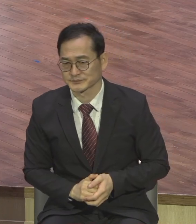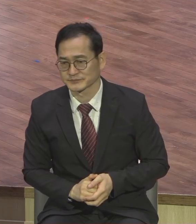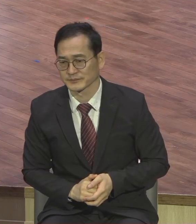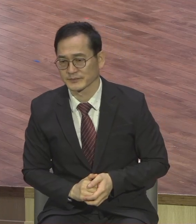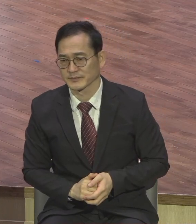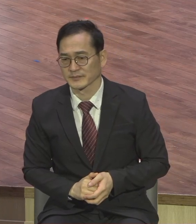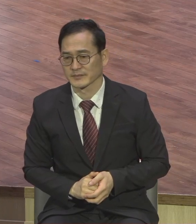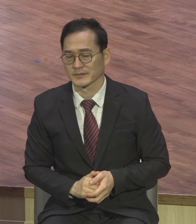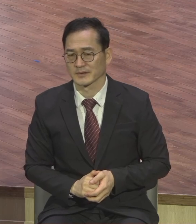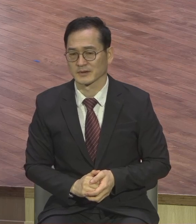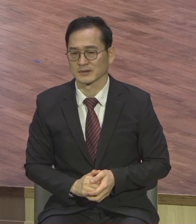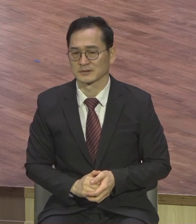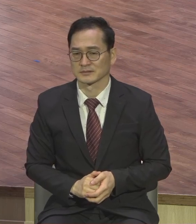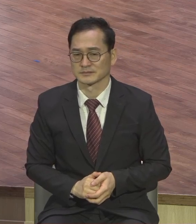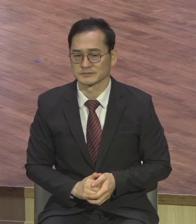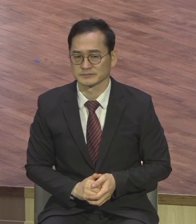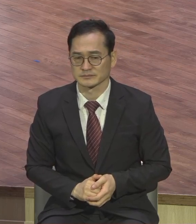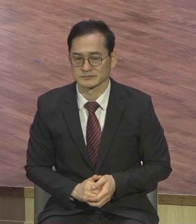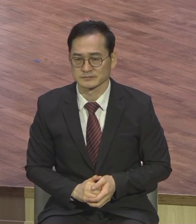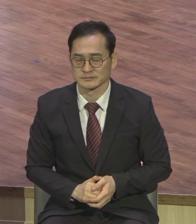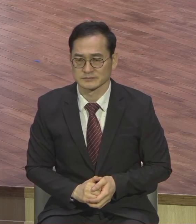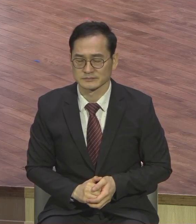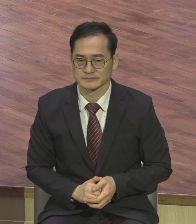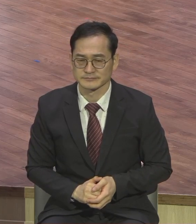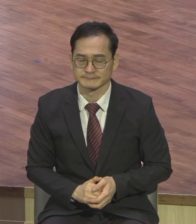사단에게 속았어요.